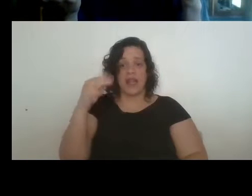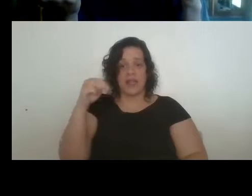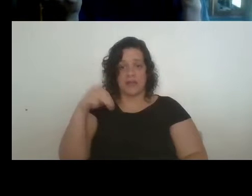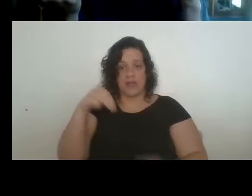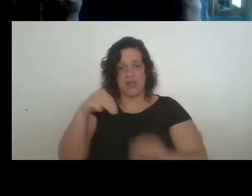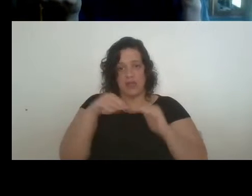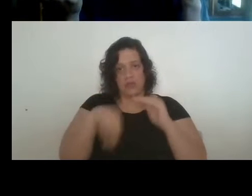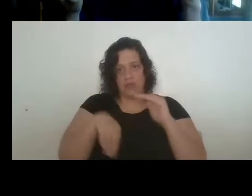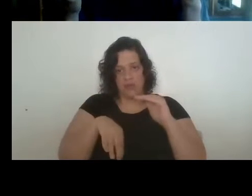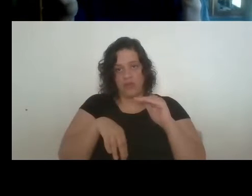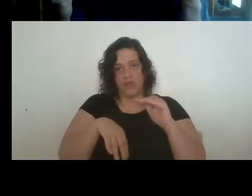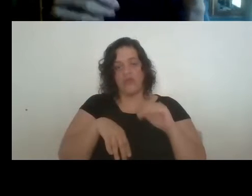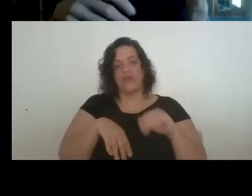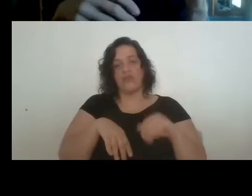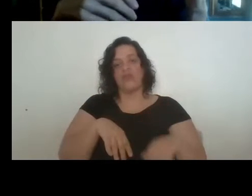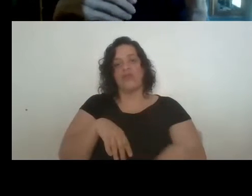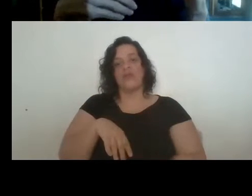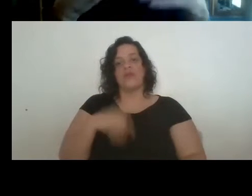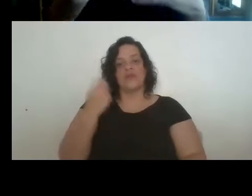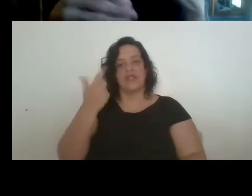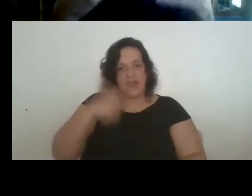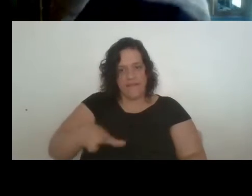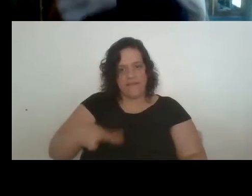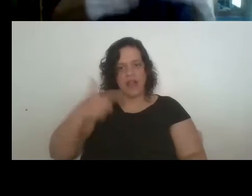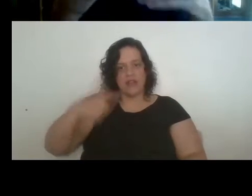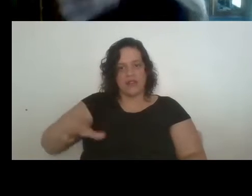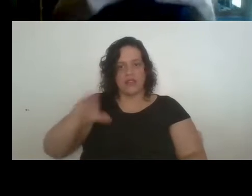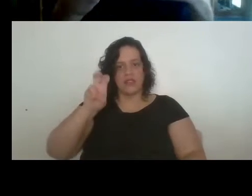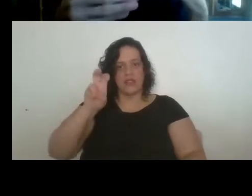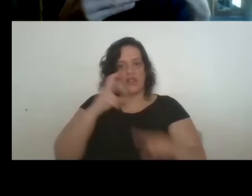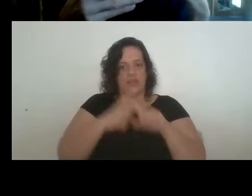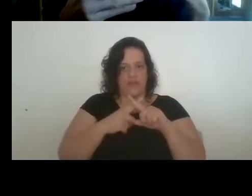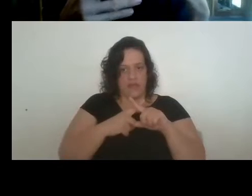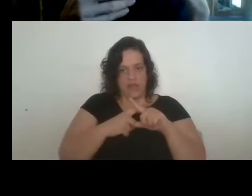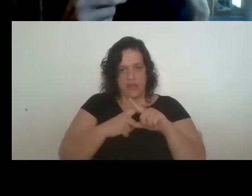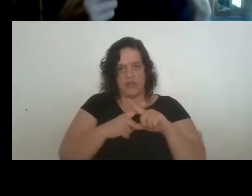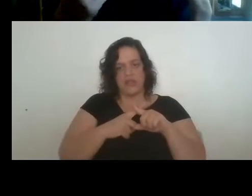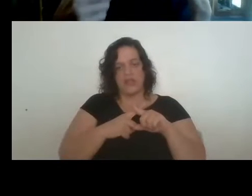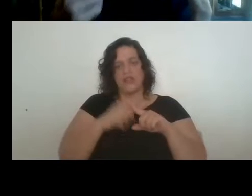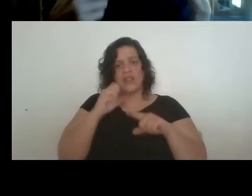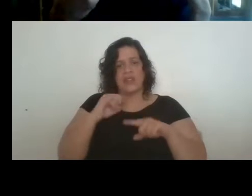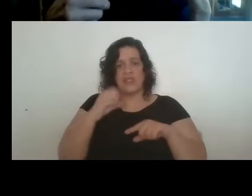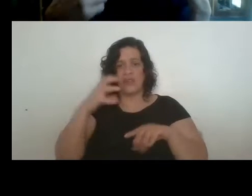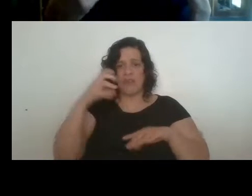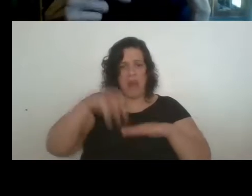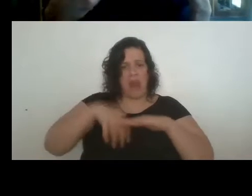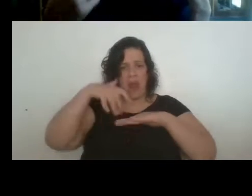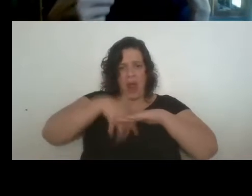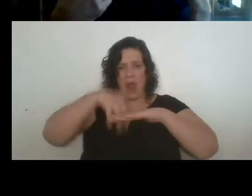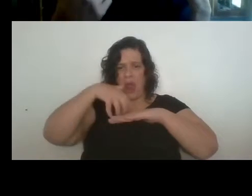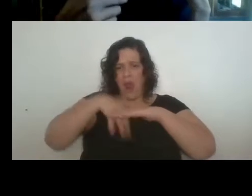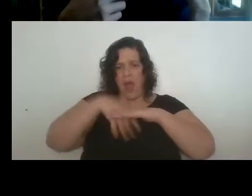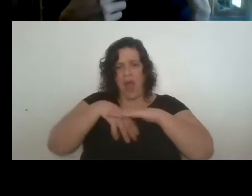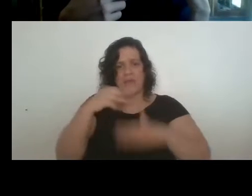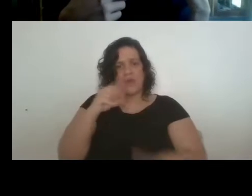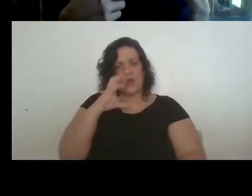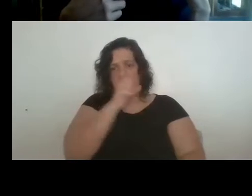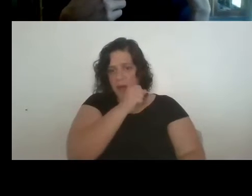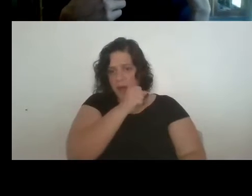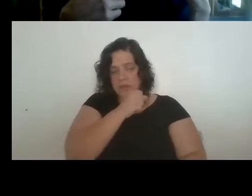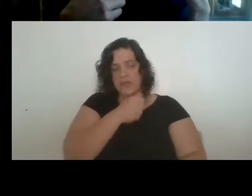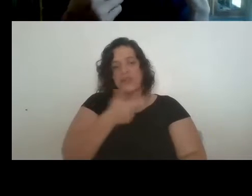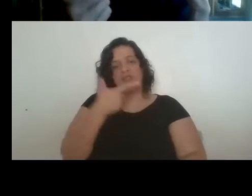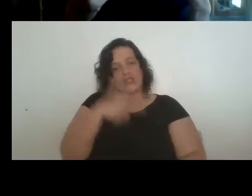5 vezes, tá? Quer dizer, se ele estiver infiltrando muito rápido, a gente vai repetir essa